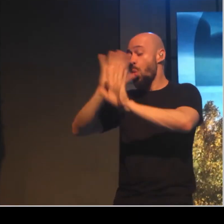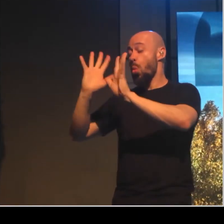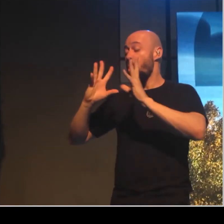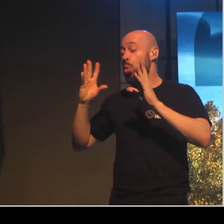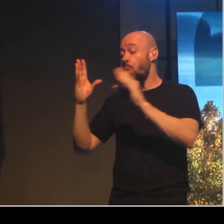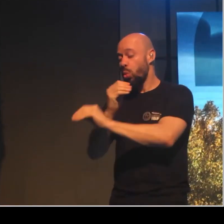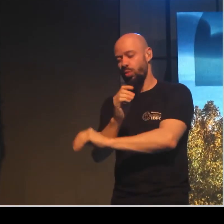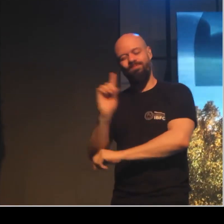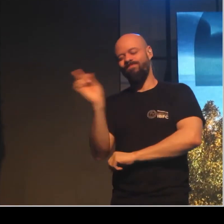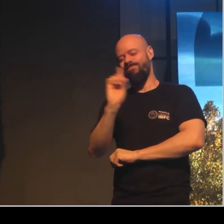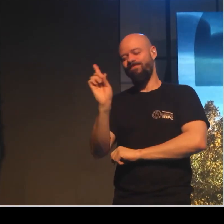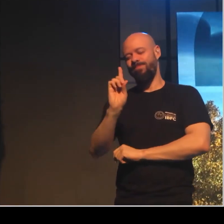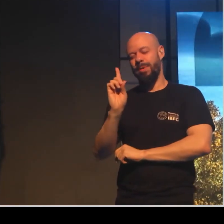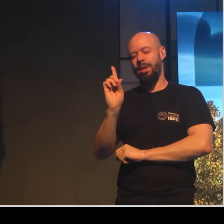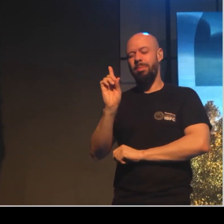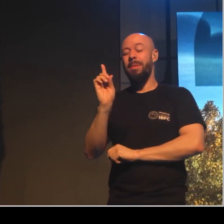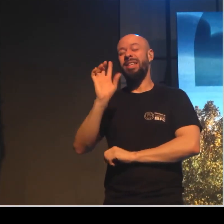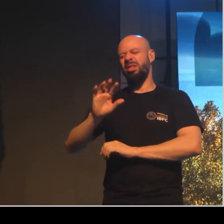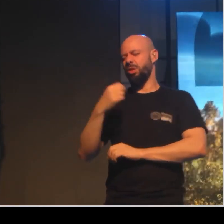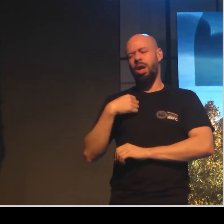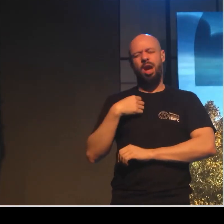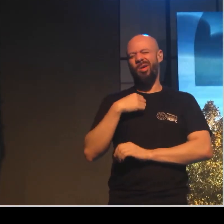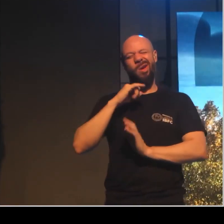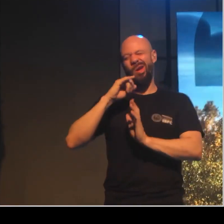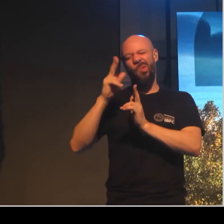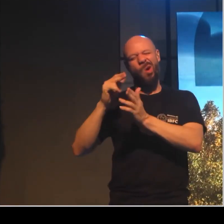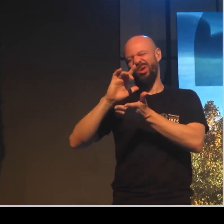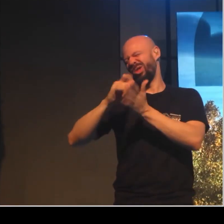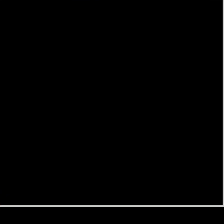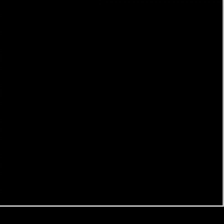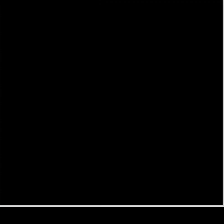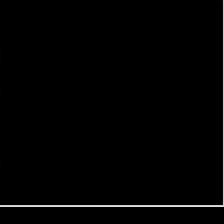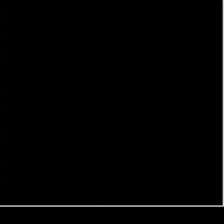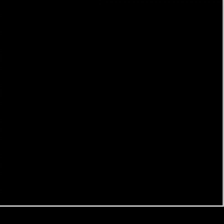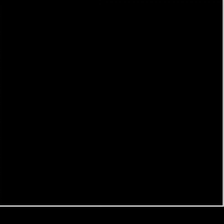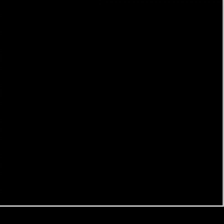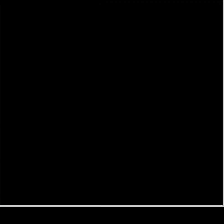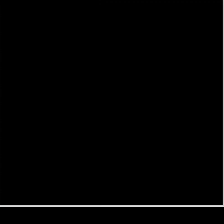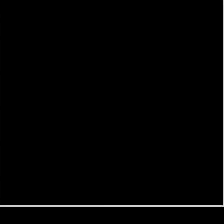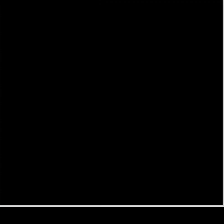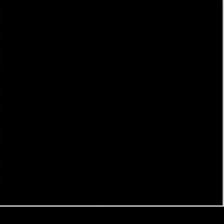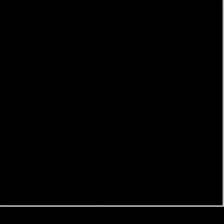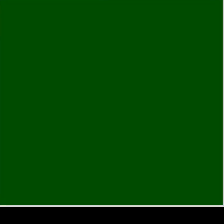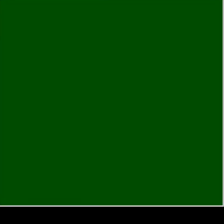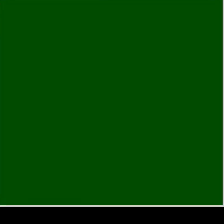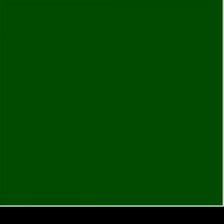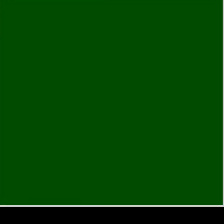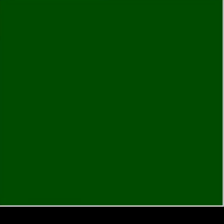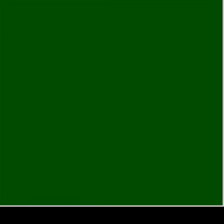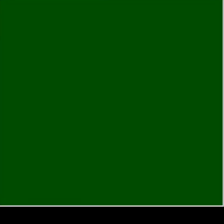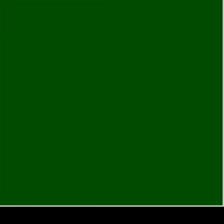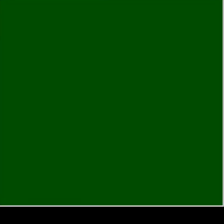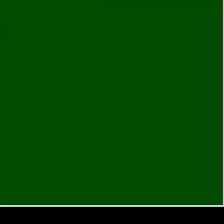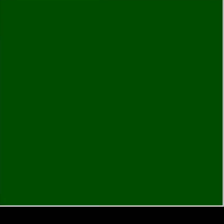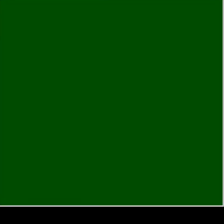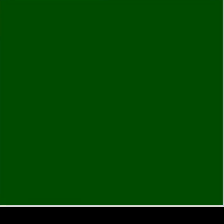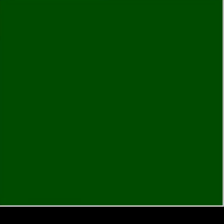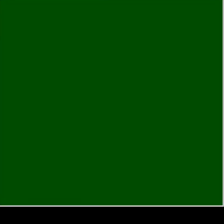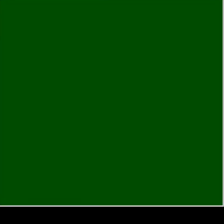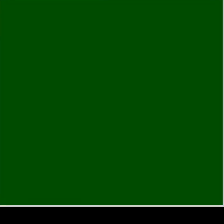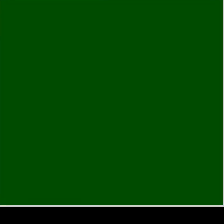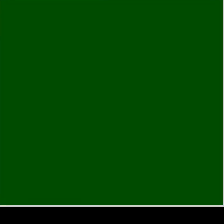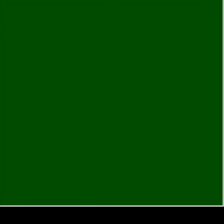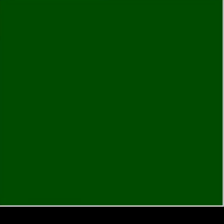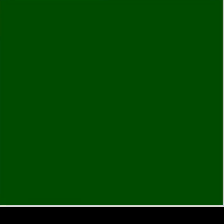não. Nós nos voltamos para as nossas vontades, os nossos desejos. E muitas vezes não